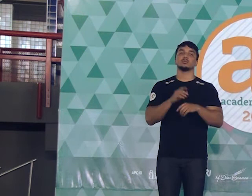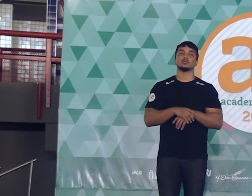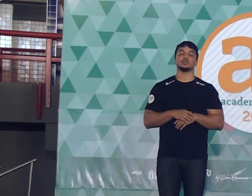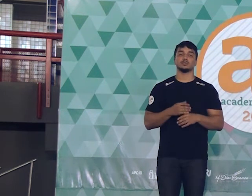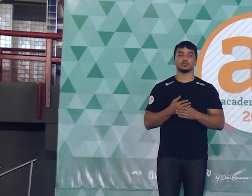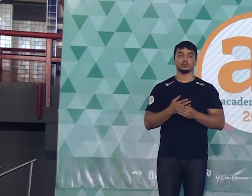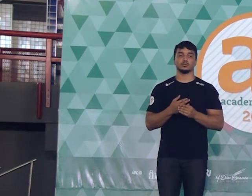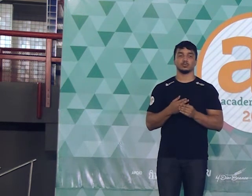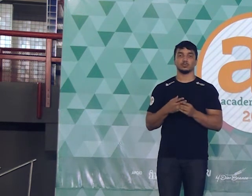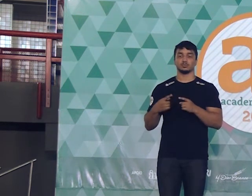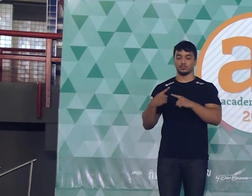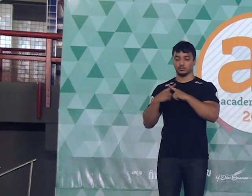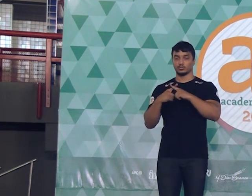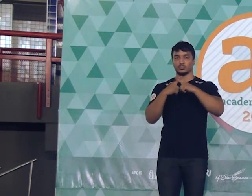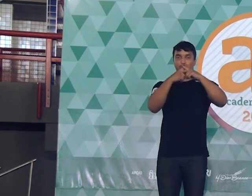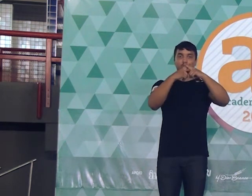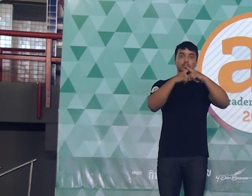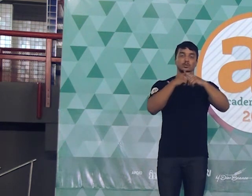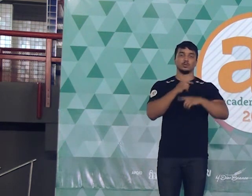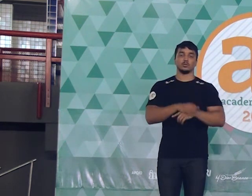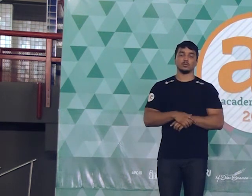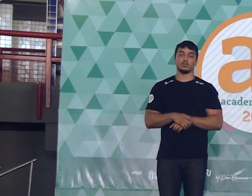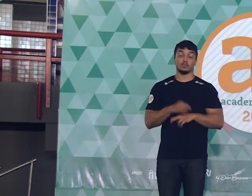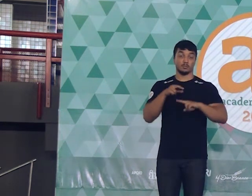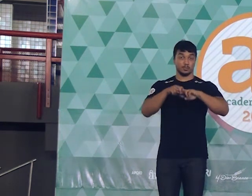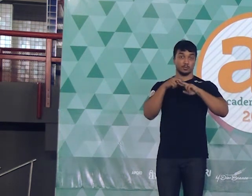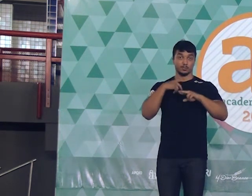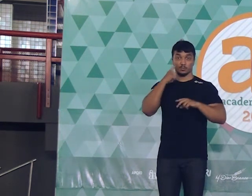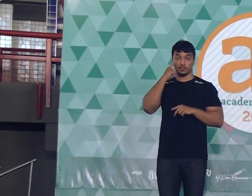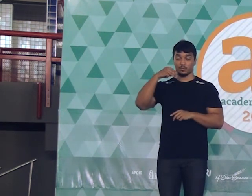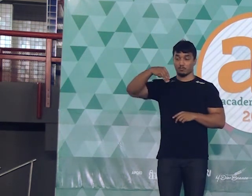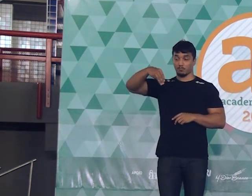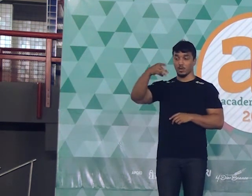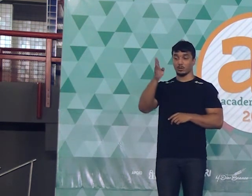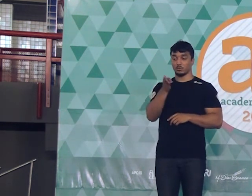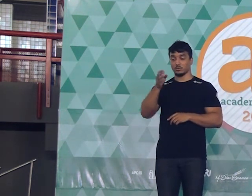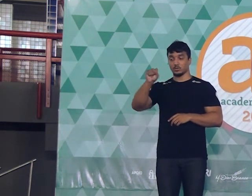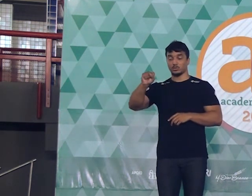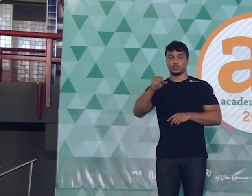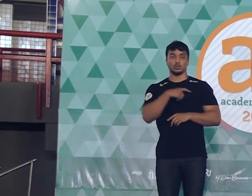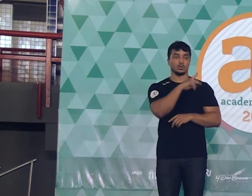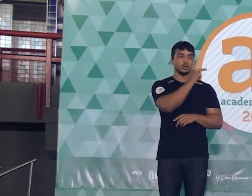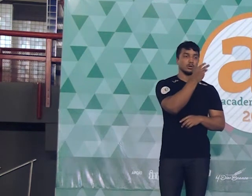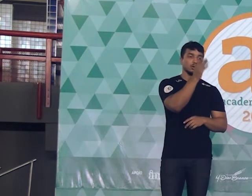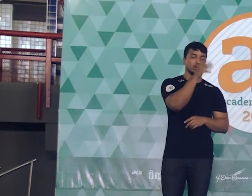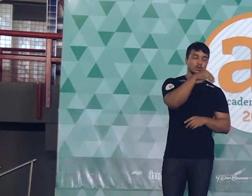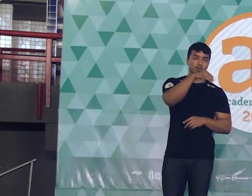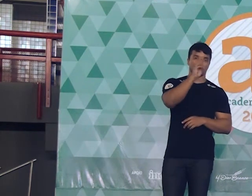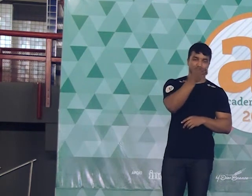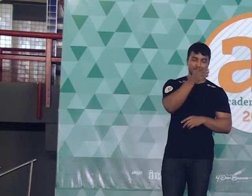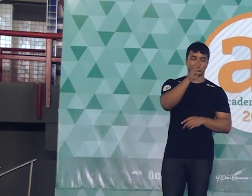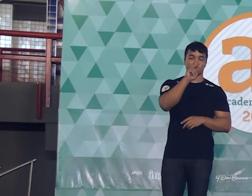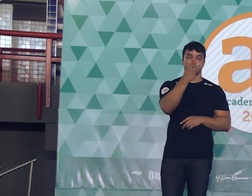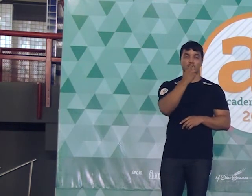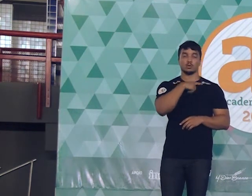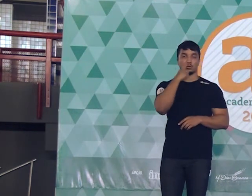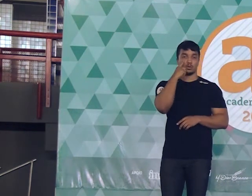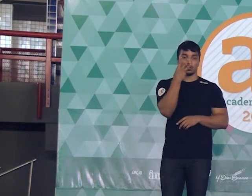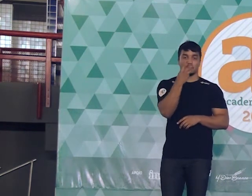se tornar maior? Multiplicando. Então, de metro por segundo para quilômetro por hora, você multiplica